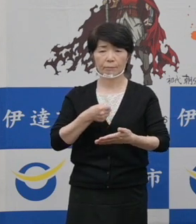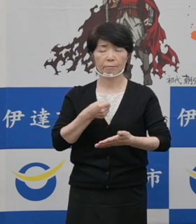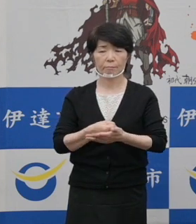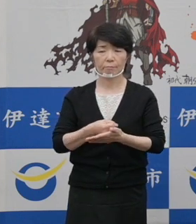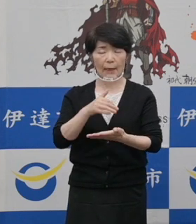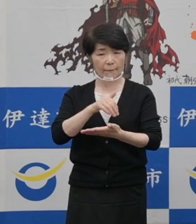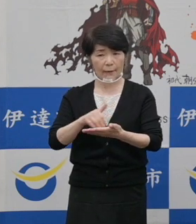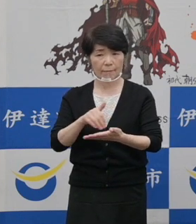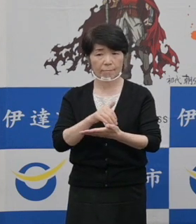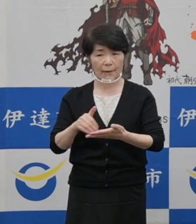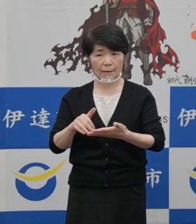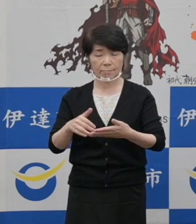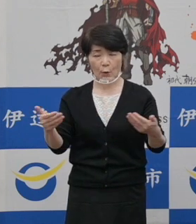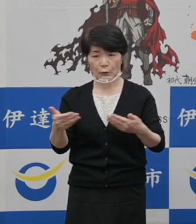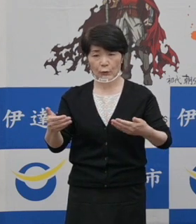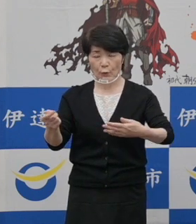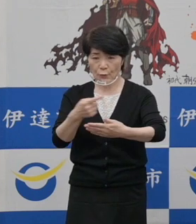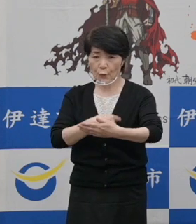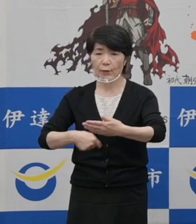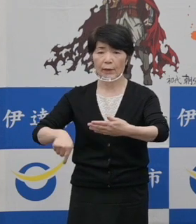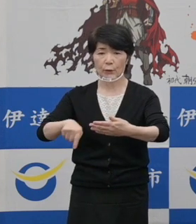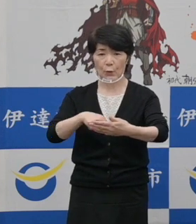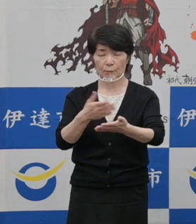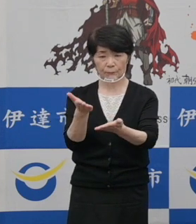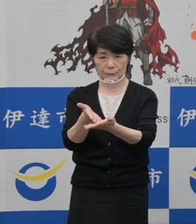決算の事業の主な概要でございます。